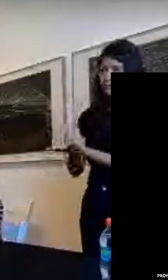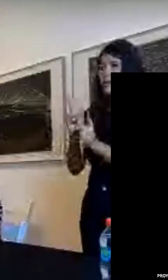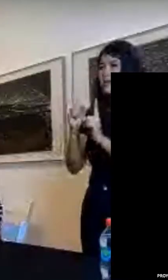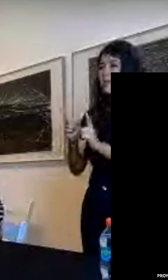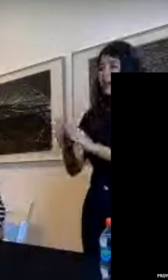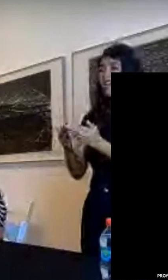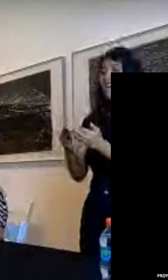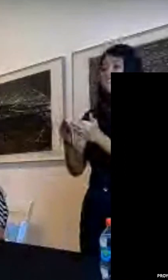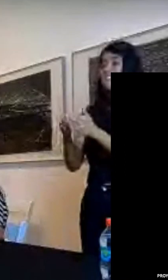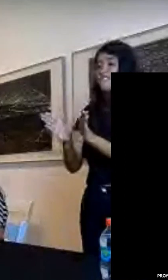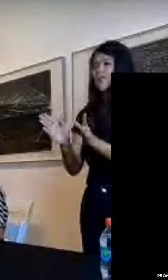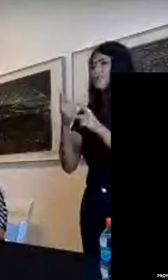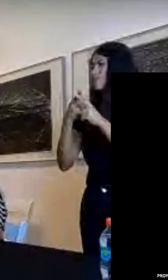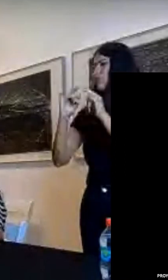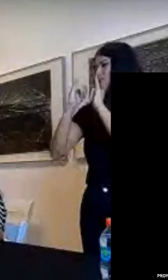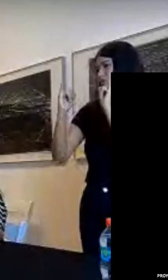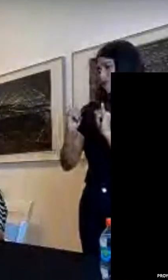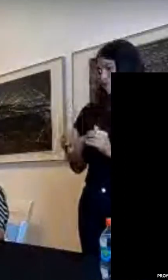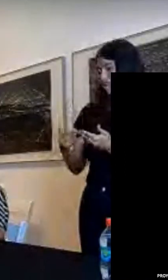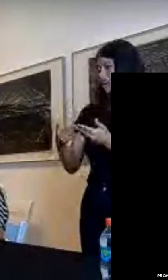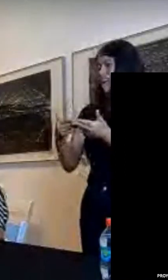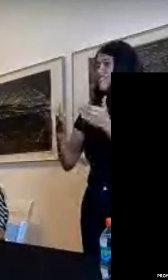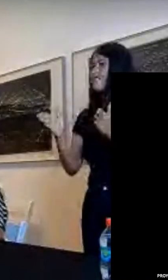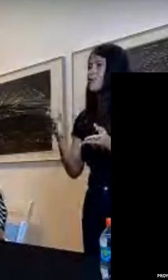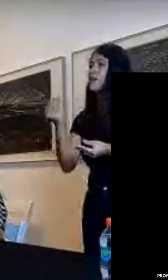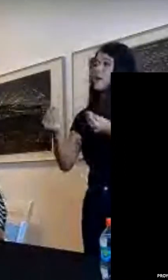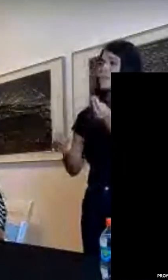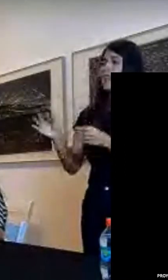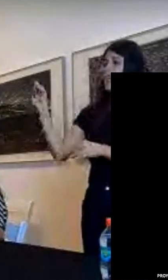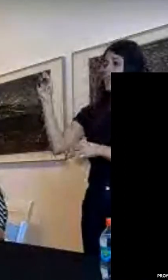otra manera. El museo quedó abierto para que ocurrieran los cabildos